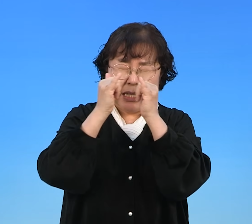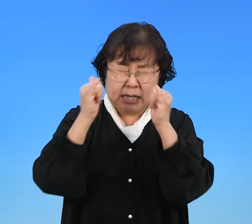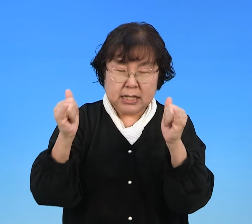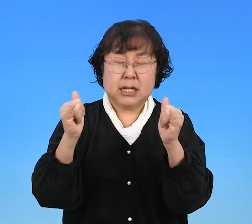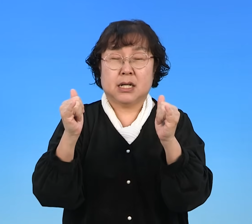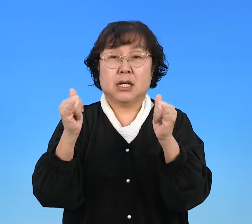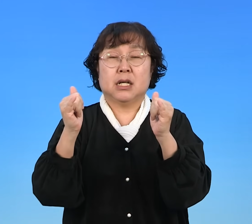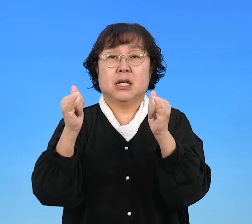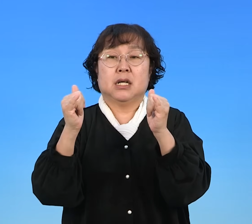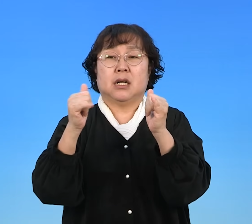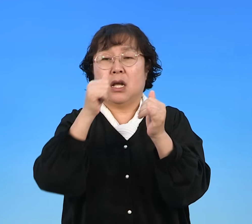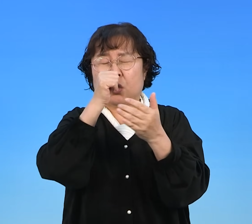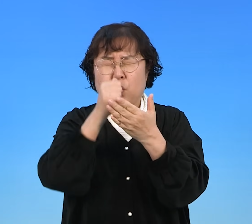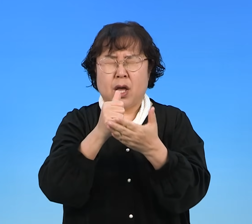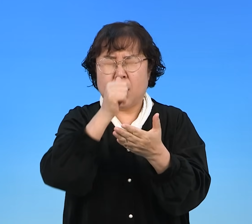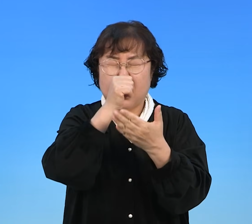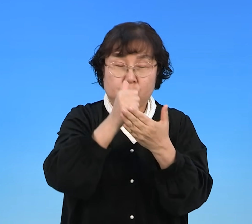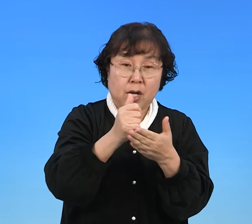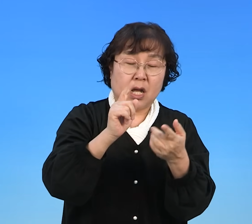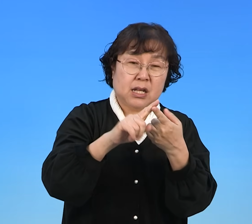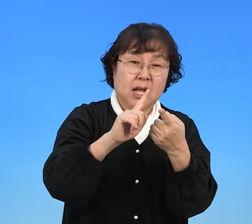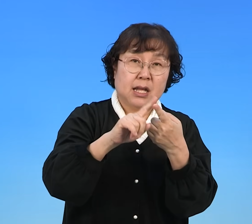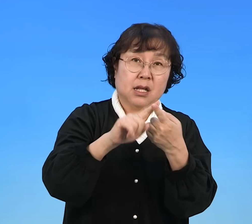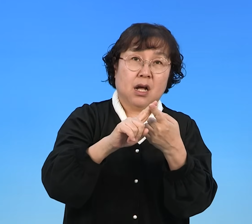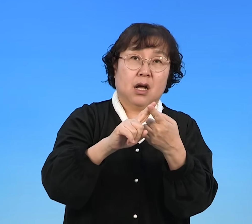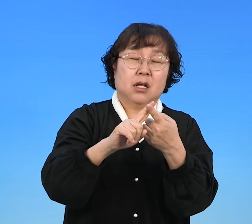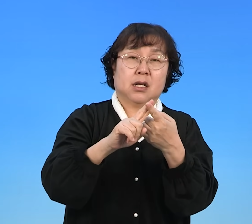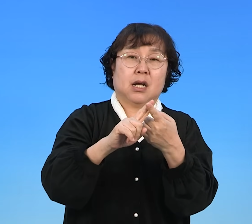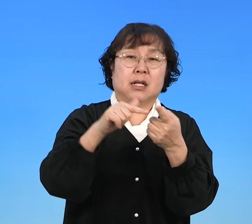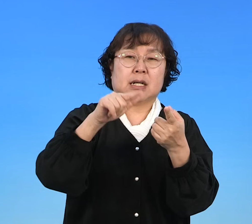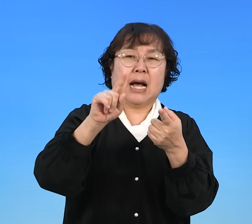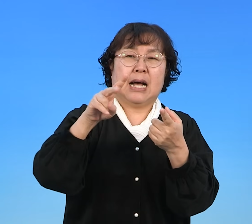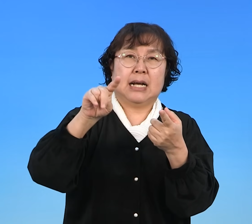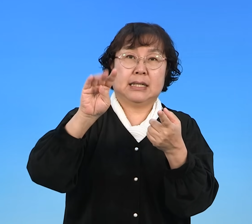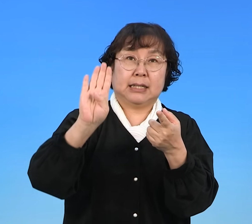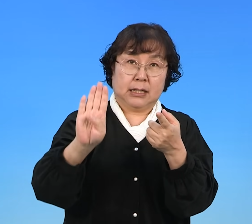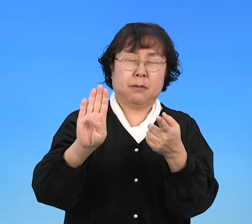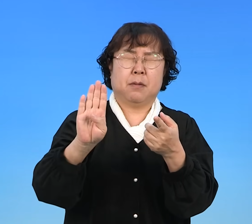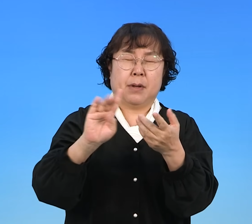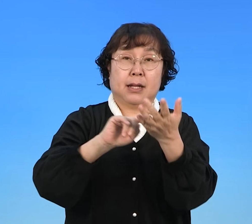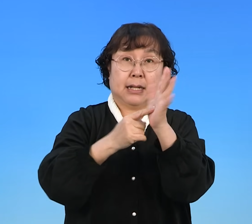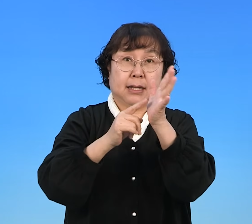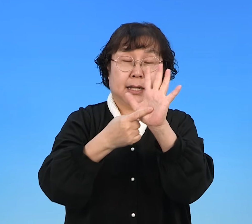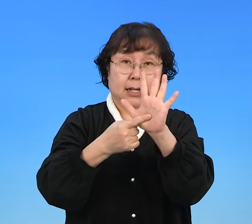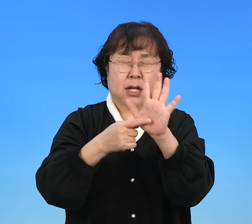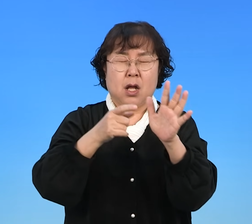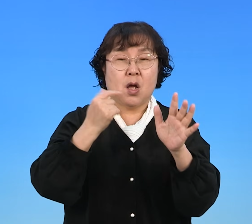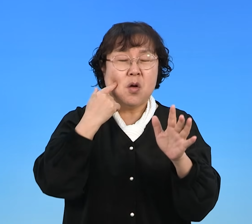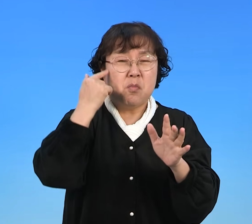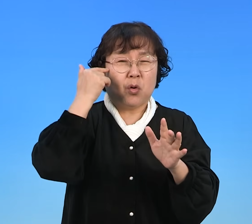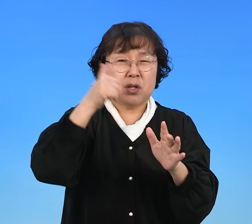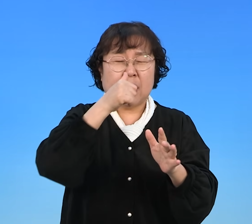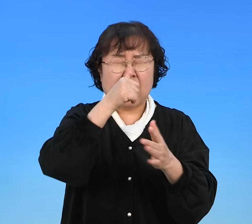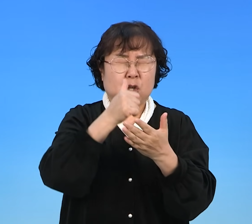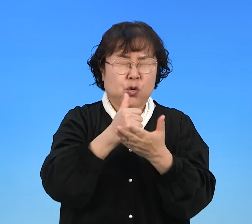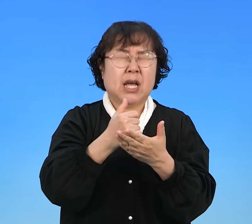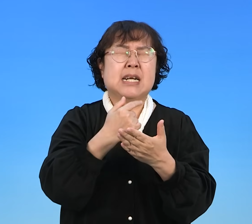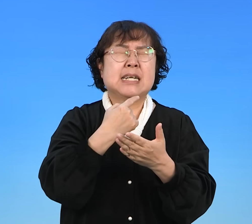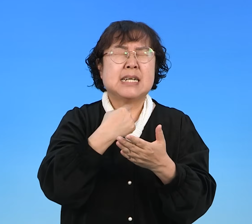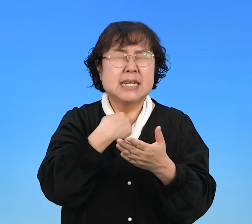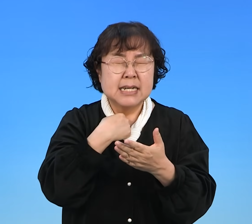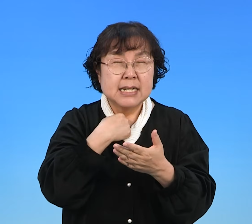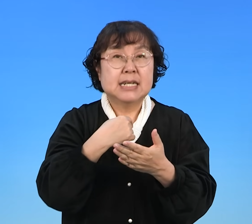짓거리를 했다고 또 무슨 프로그램에 나오고 또 프로그램에 나오고, 이게 어떤 현상입니까? 안수 받는다고